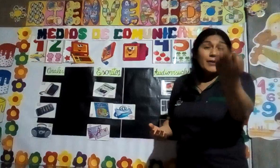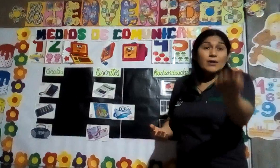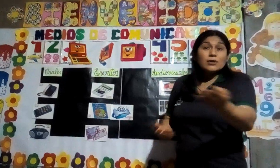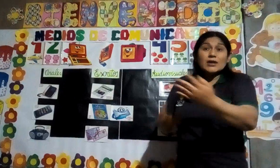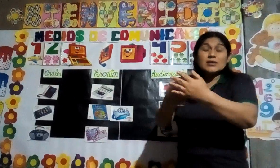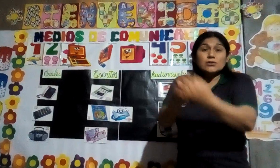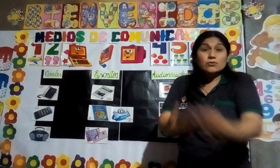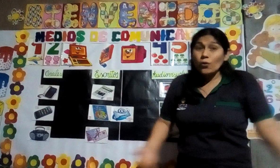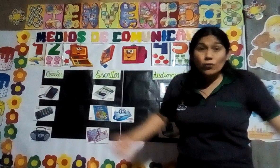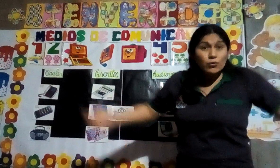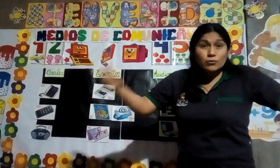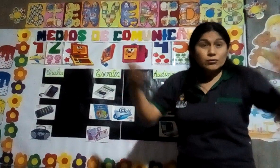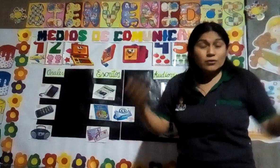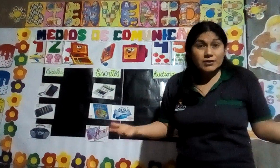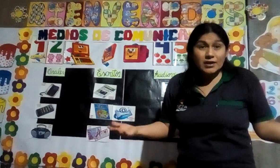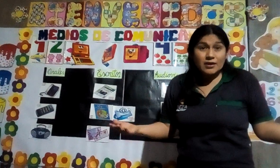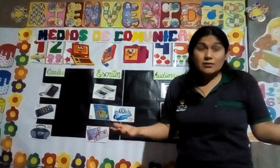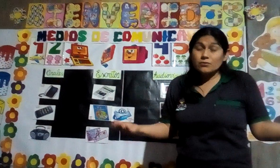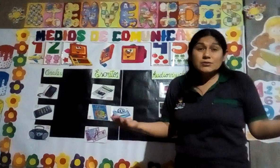aparato que casi todo el mundo lo tiene. Entonces,